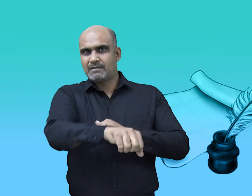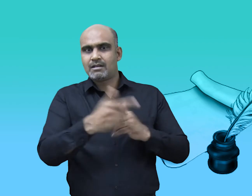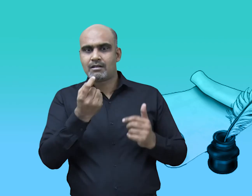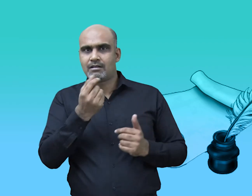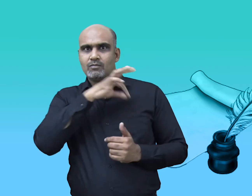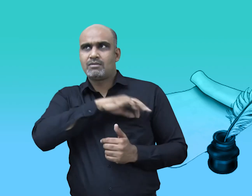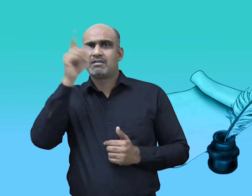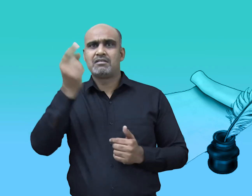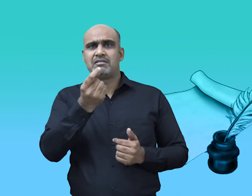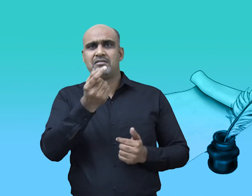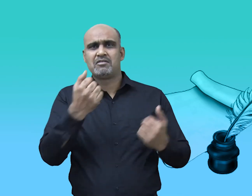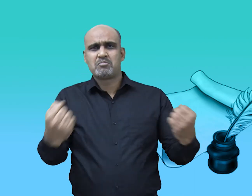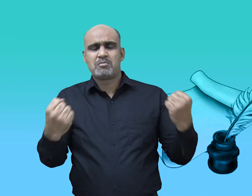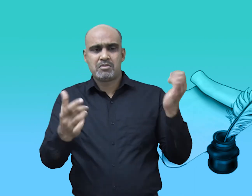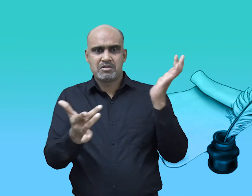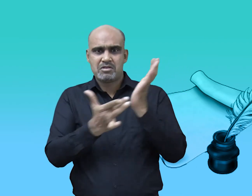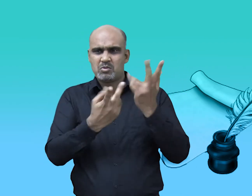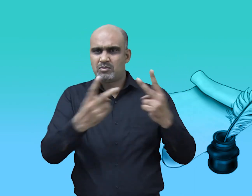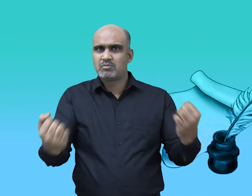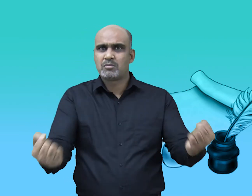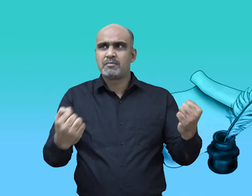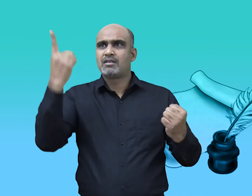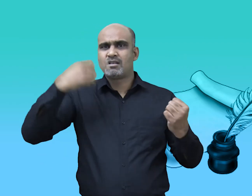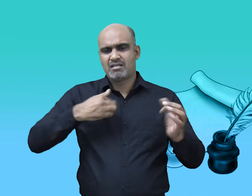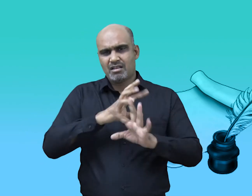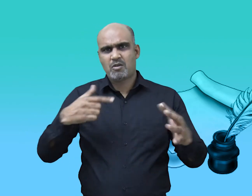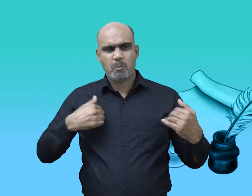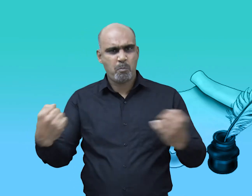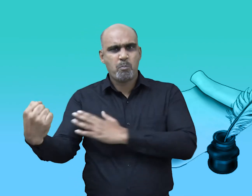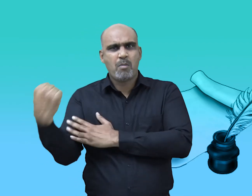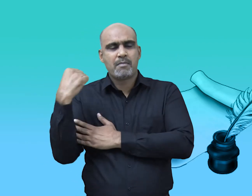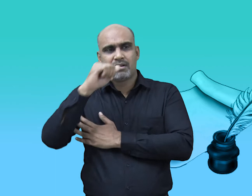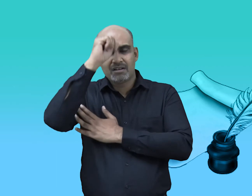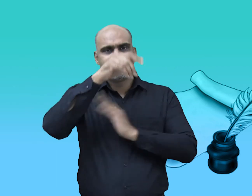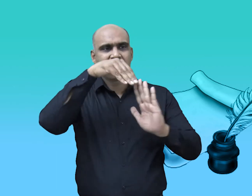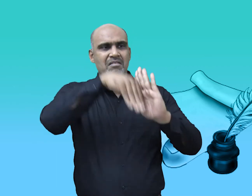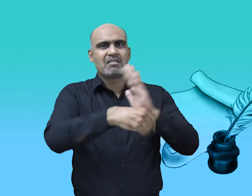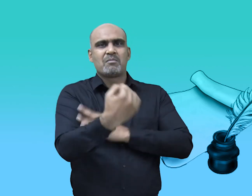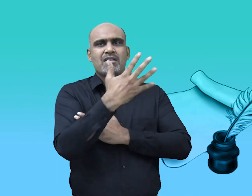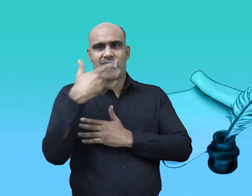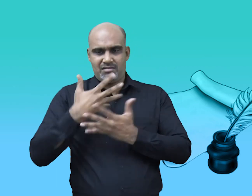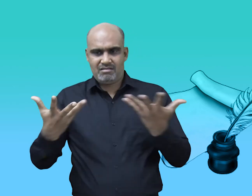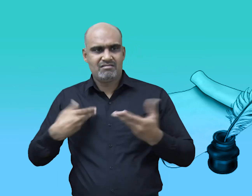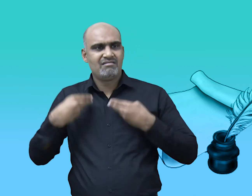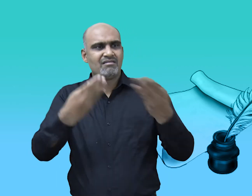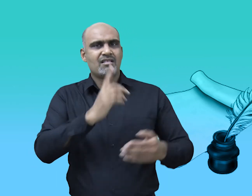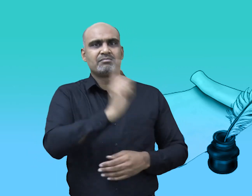के लिए उनके पास कई तरकीबें हैं। उनके पास नई तकनीक और संसाधनों का बल है,